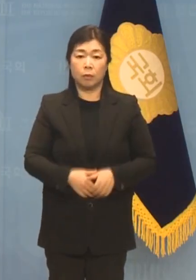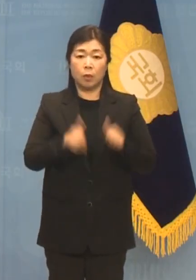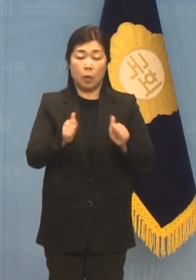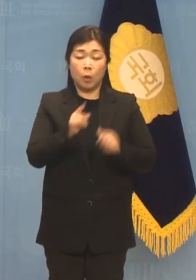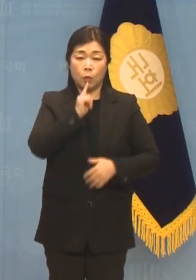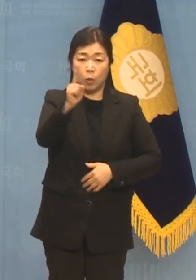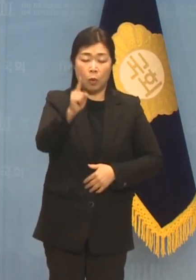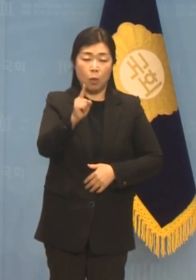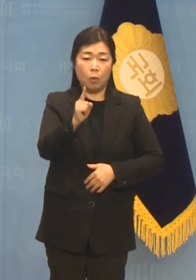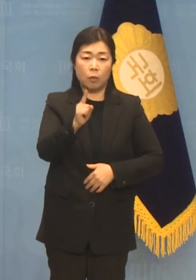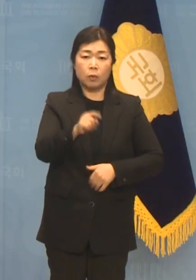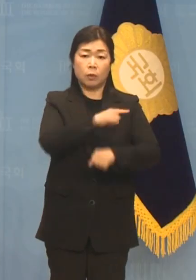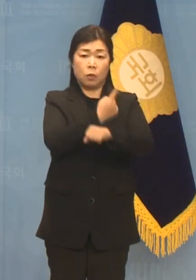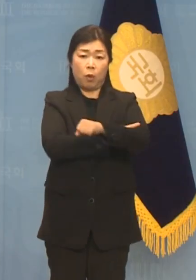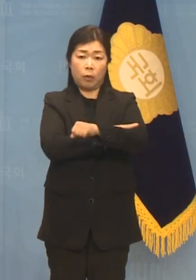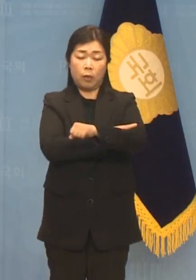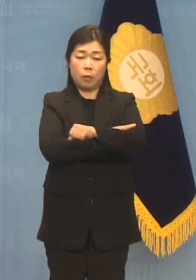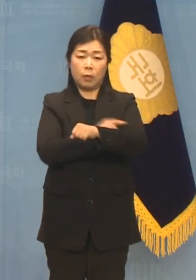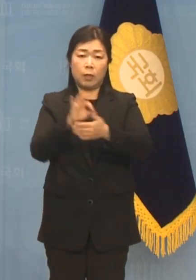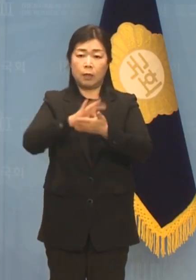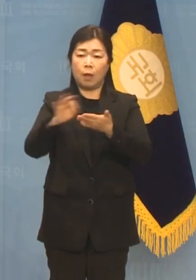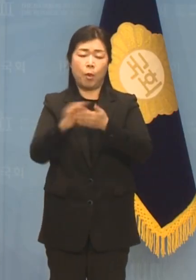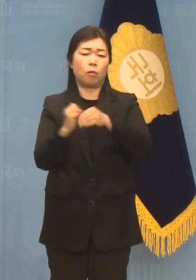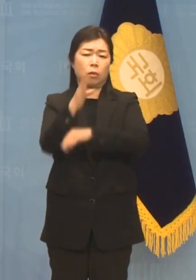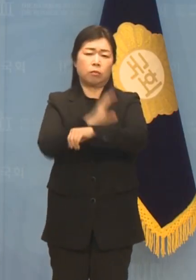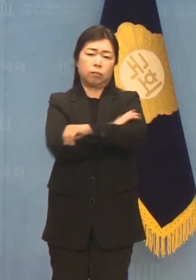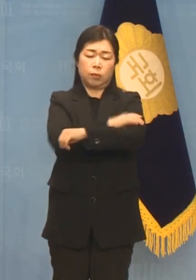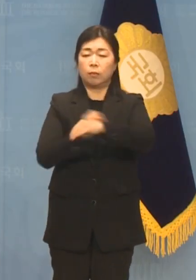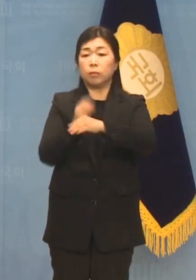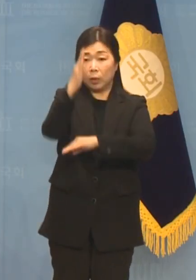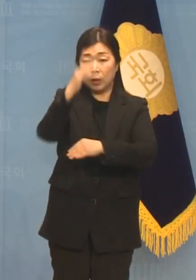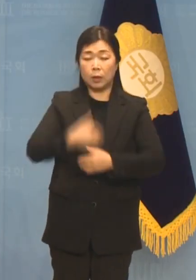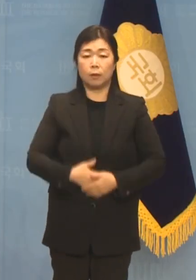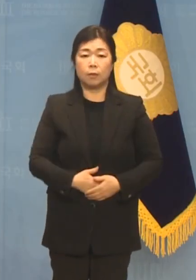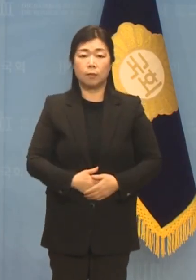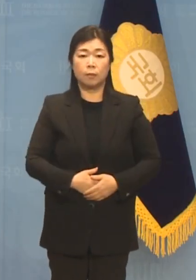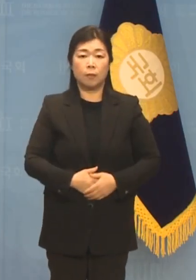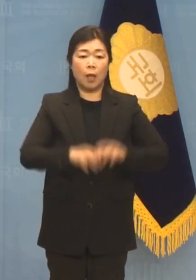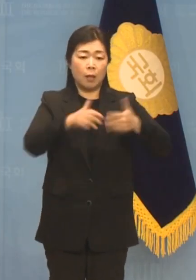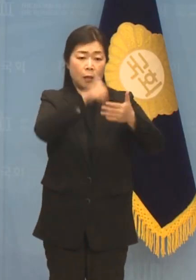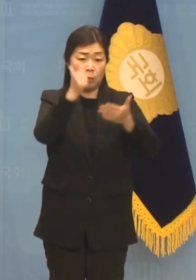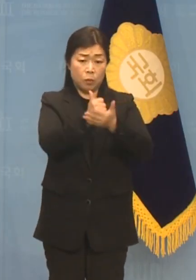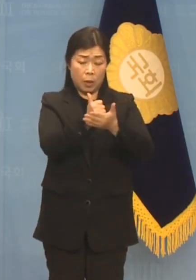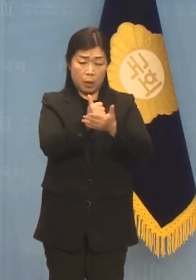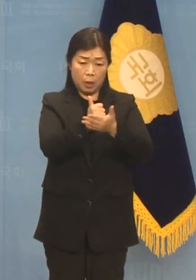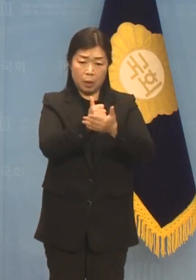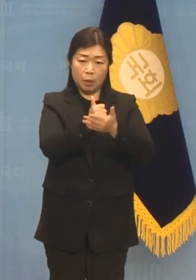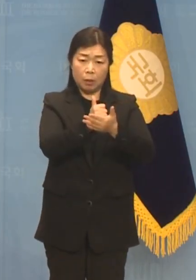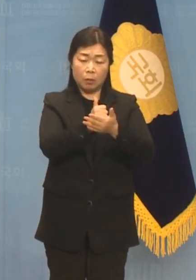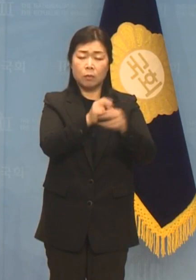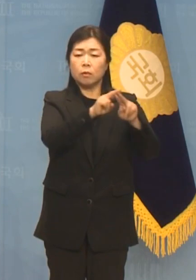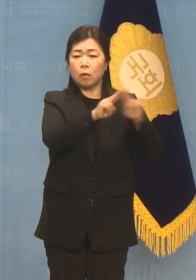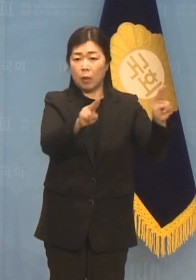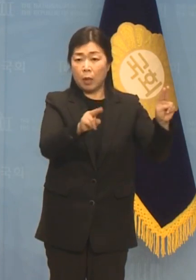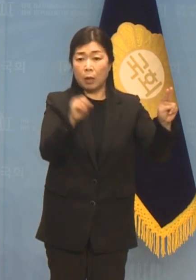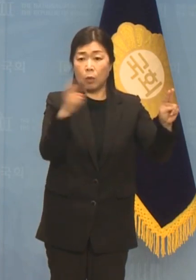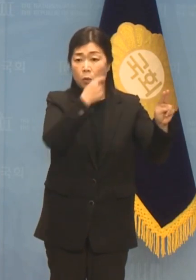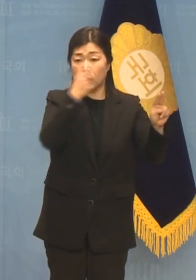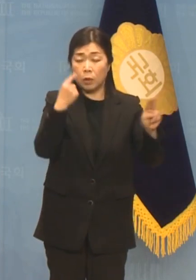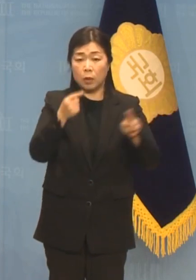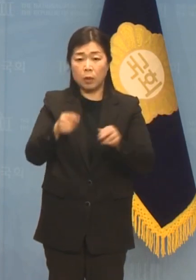소송지휘권 남용도 도를 넘습니다. 내란죄 철회를 사실상 종용하고 증인신문